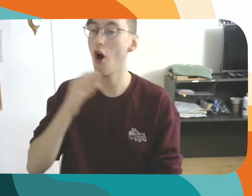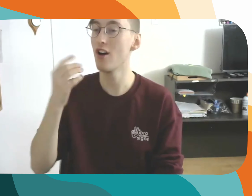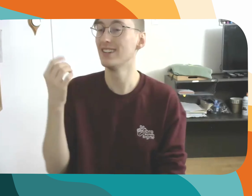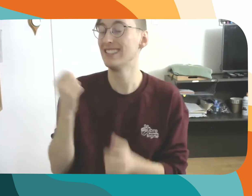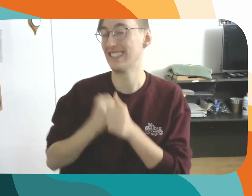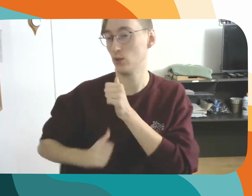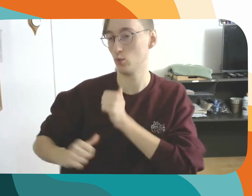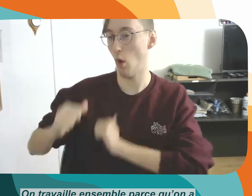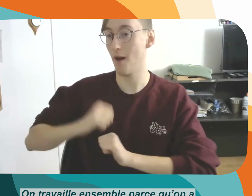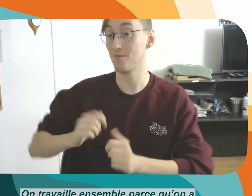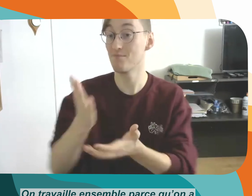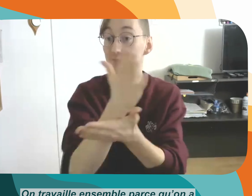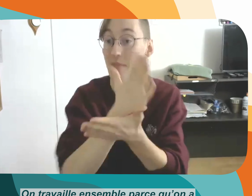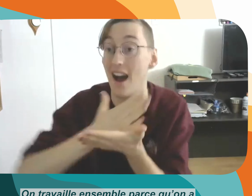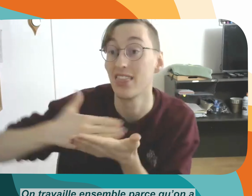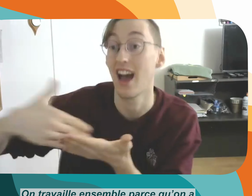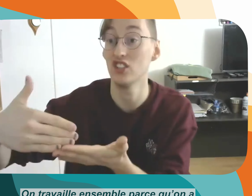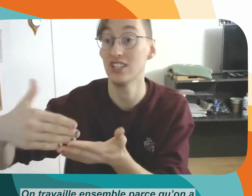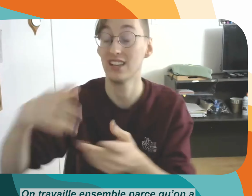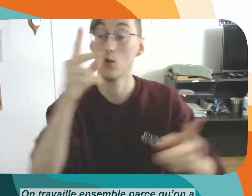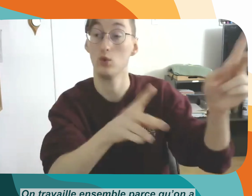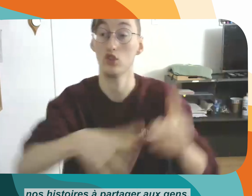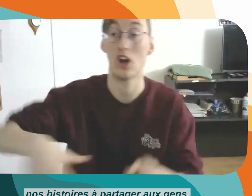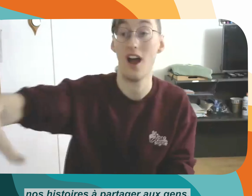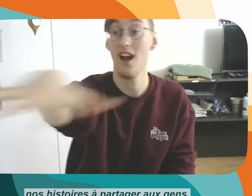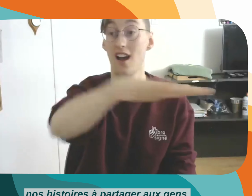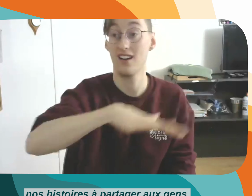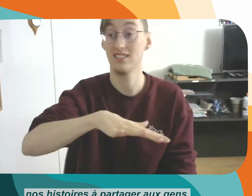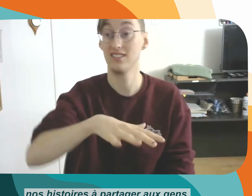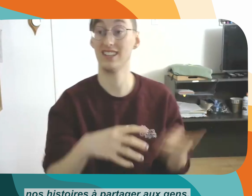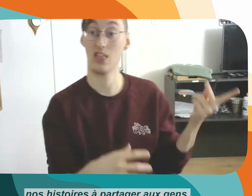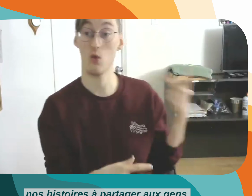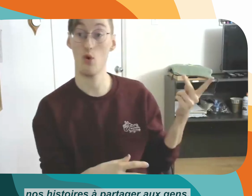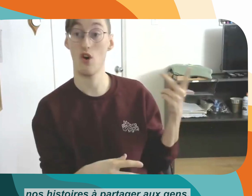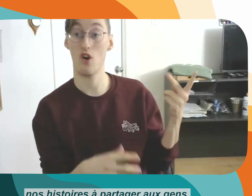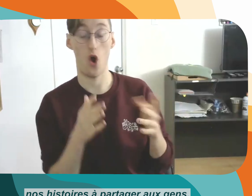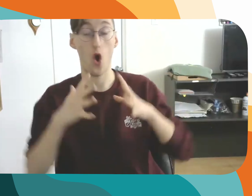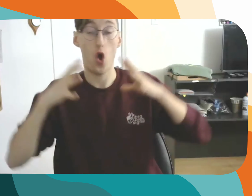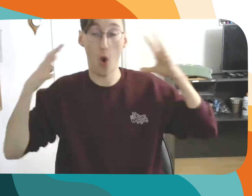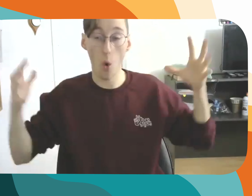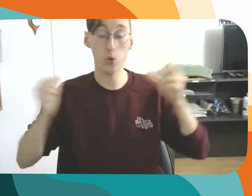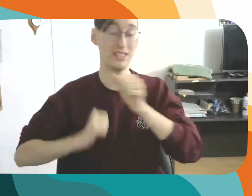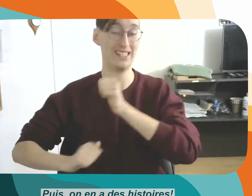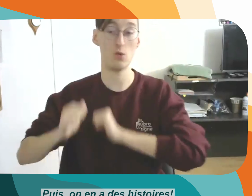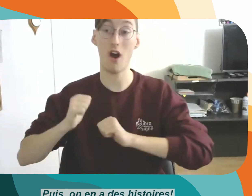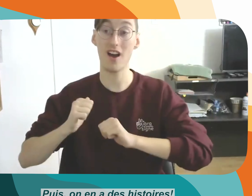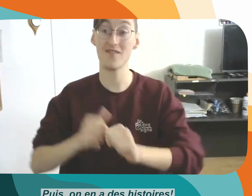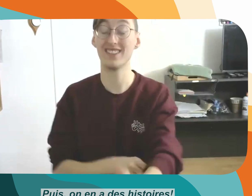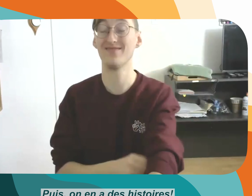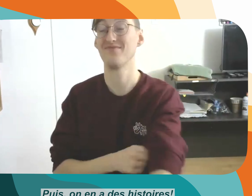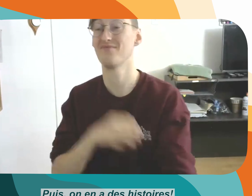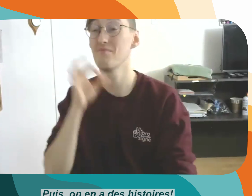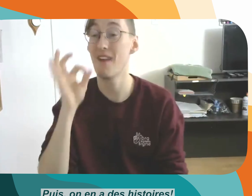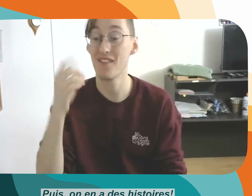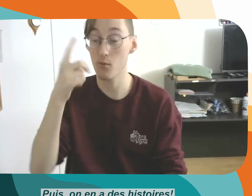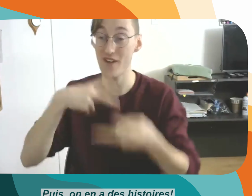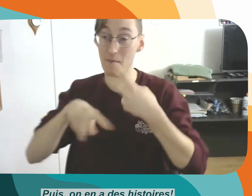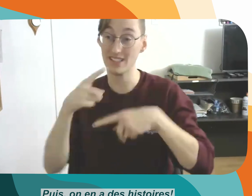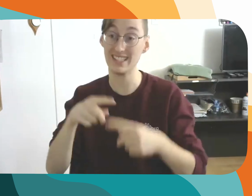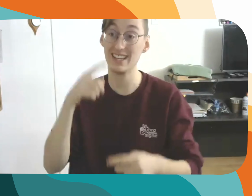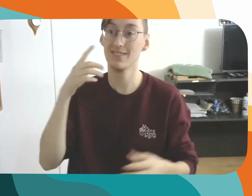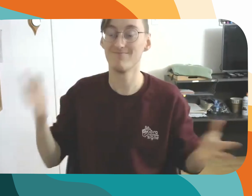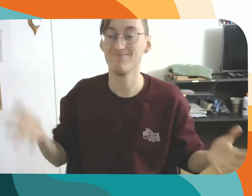bien. On travaille ensemble parce qu'on a nos histoires à partager aux gens. Puis, on en a des